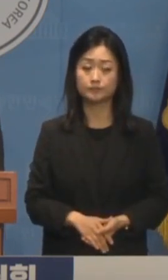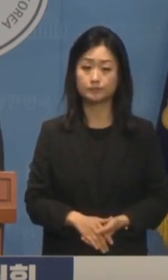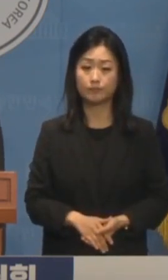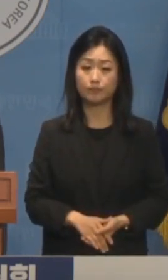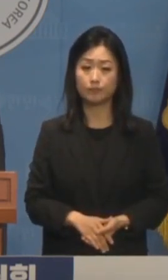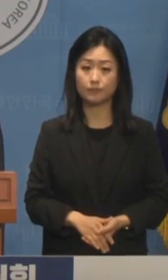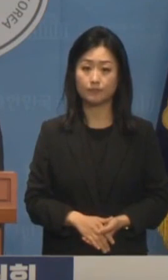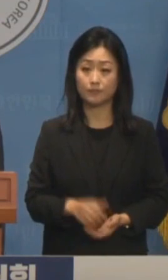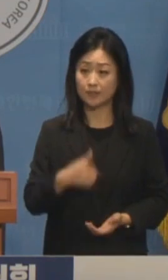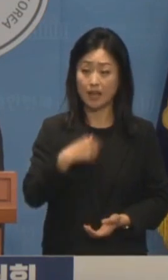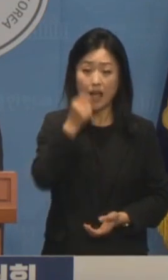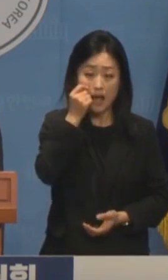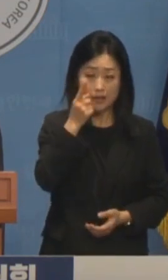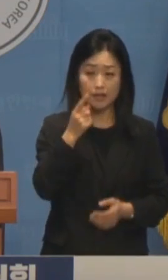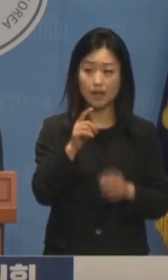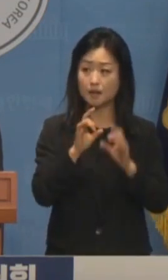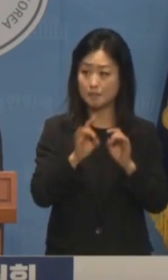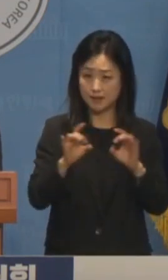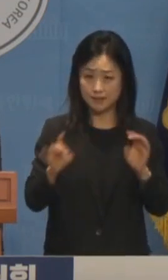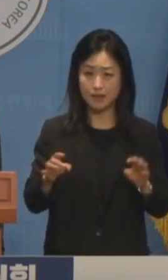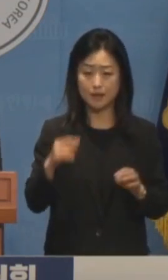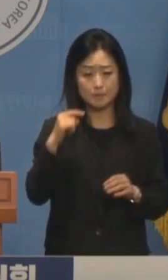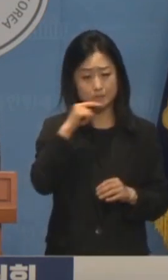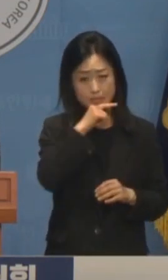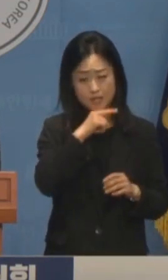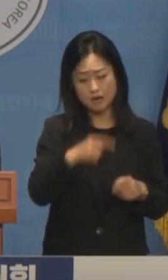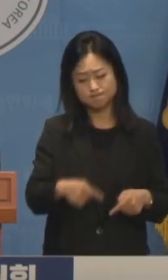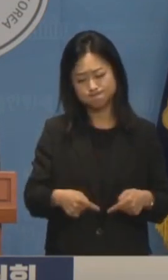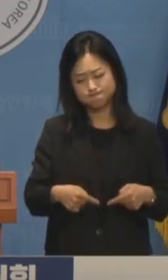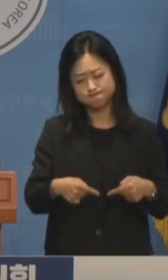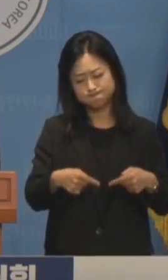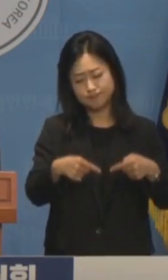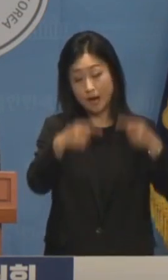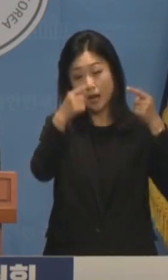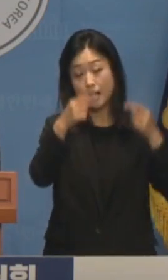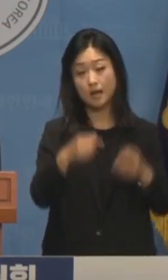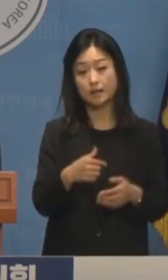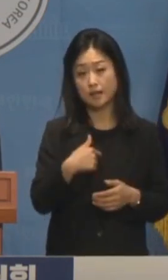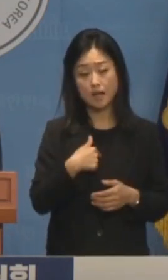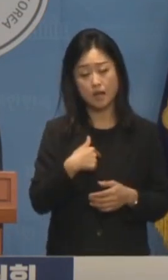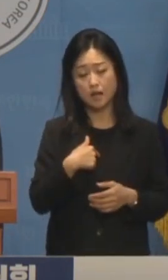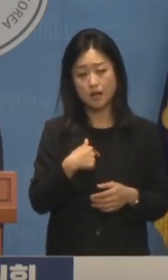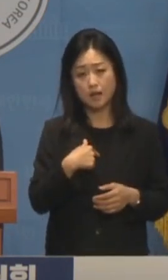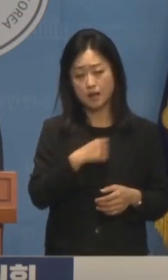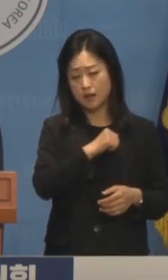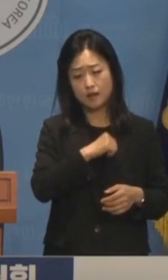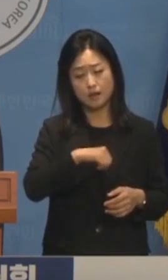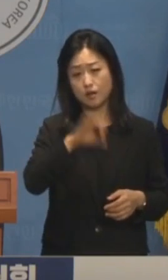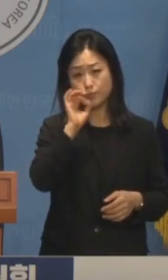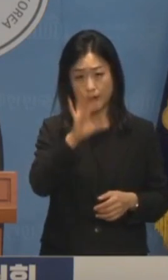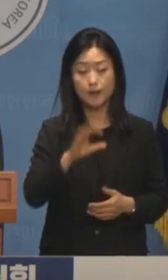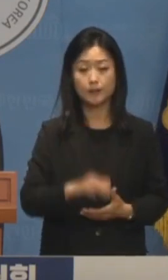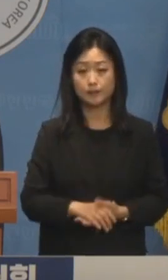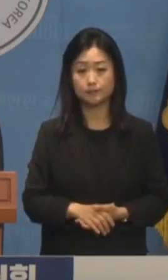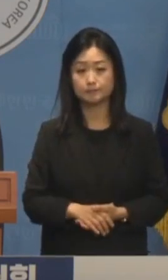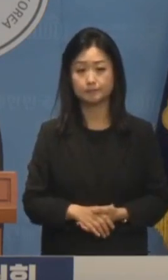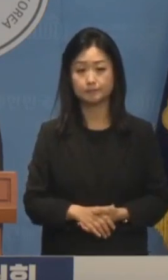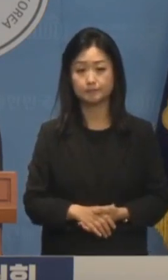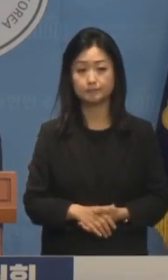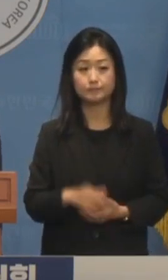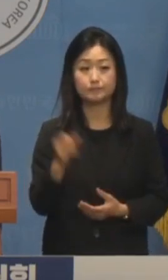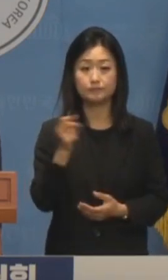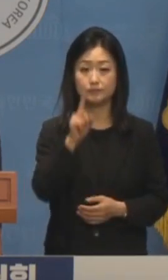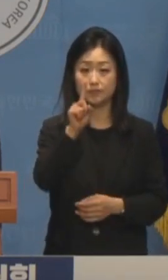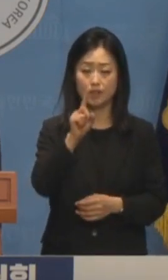한 달 한 달 매달 지나가면서 계속 버틸 수 있을지도 솔직히 모르겠습니다. 다시